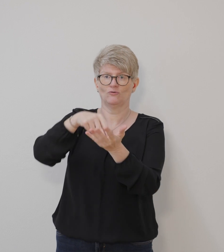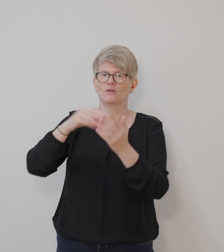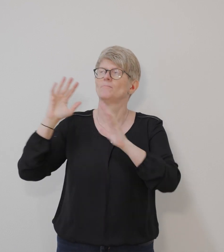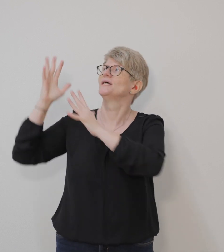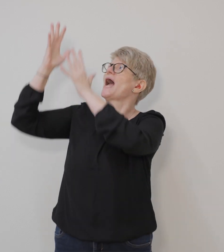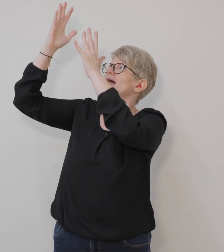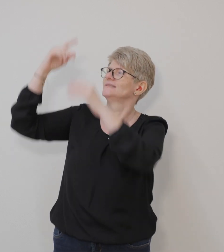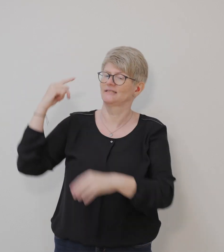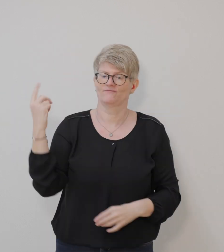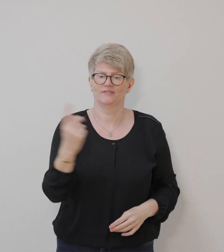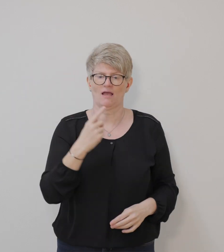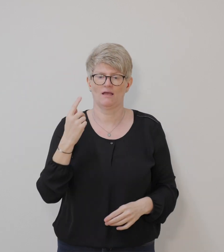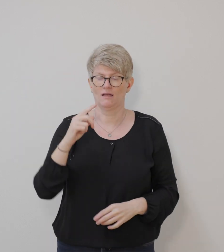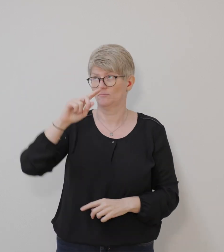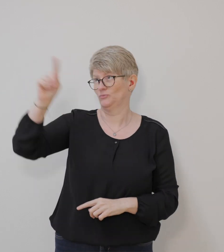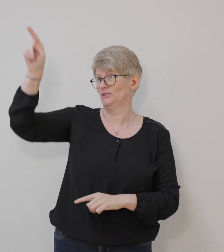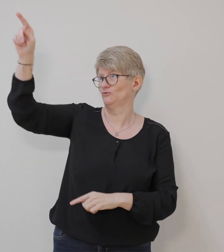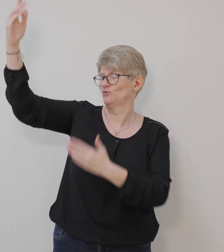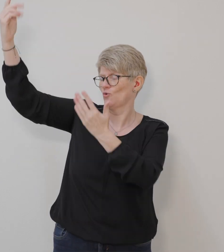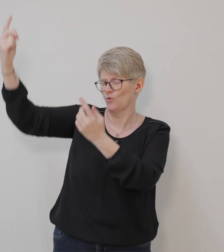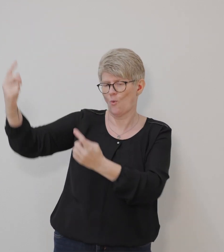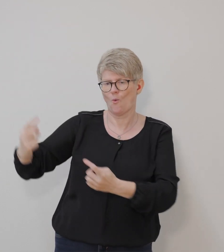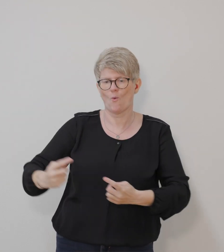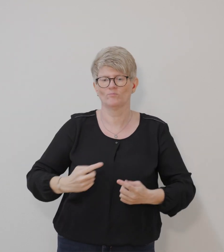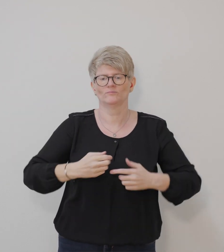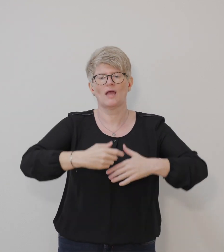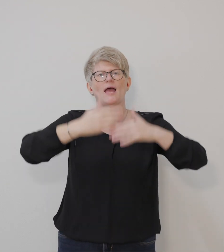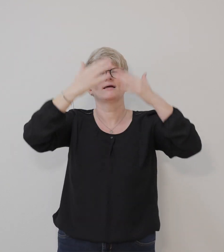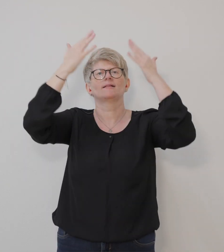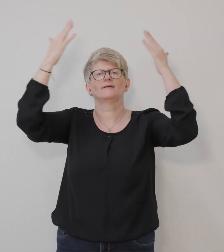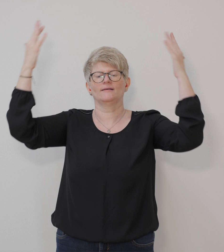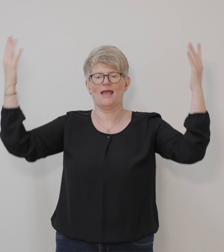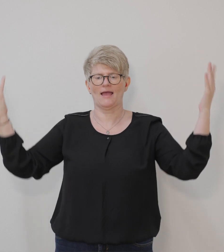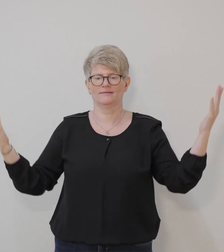Aus dem Tagebuch des Bestattungsunternehmers Andreas A.